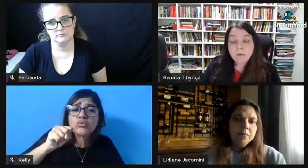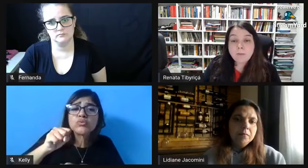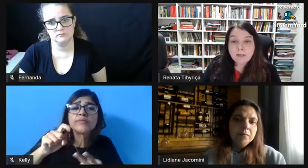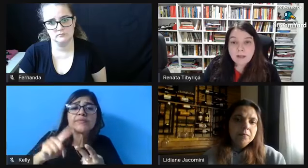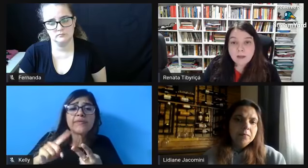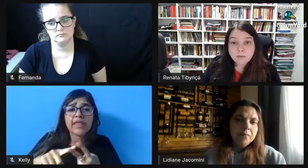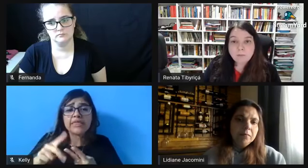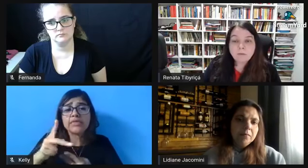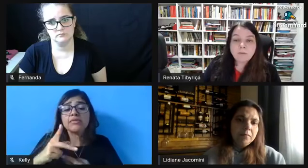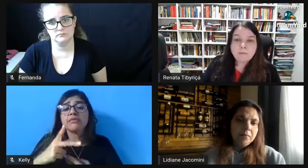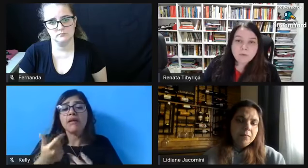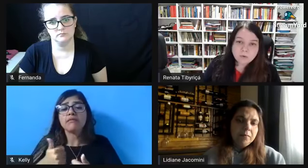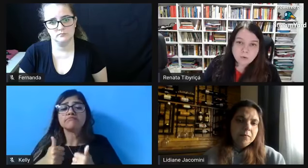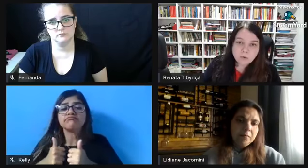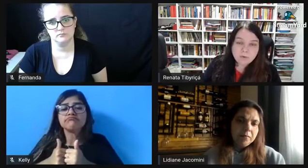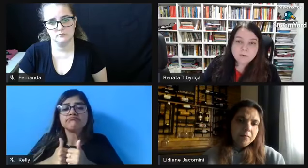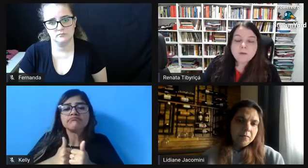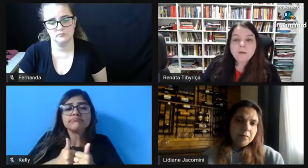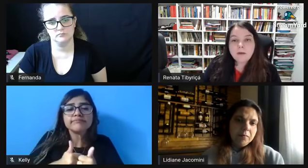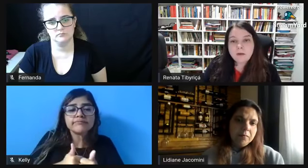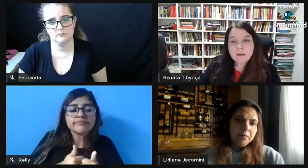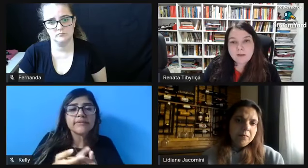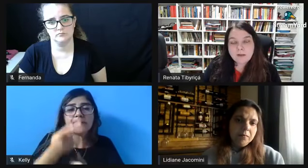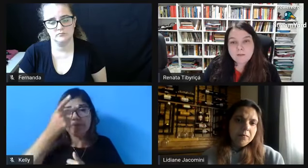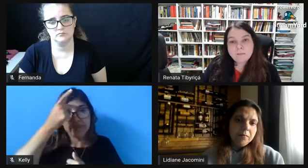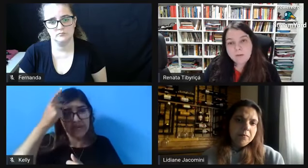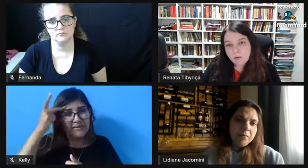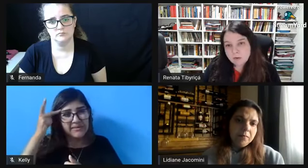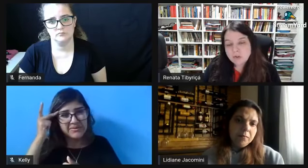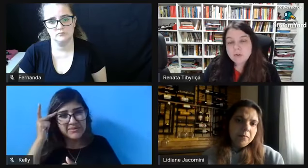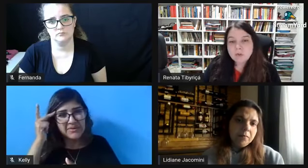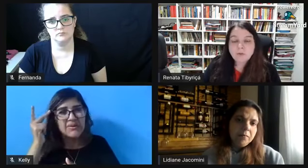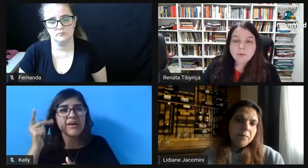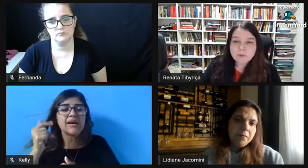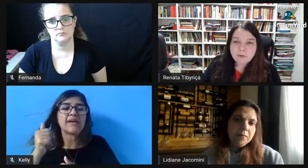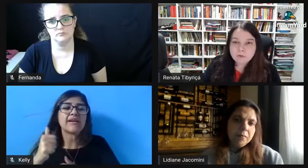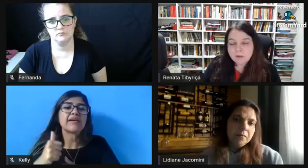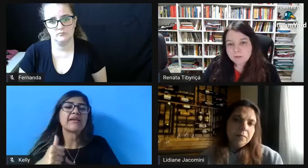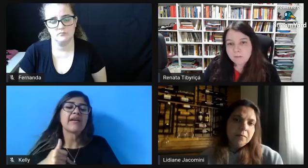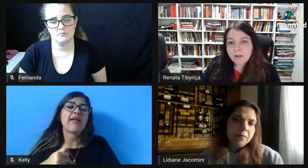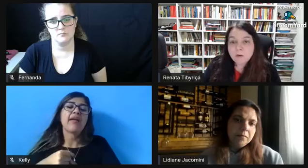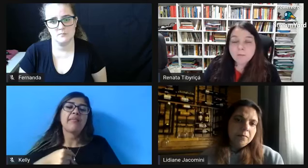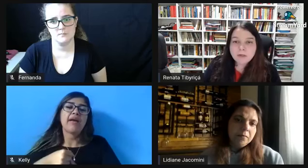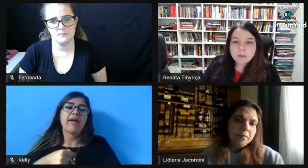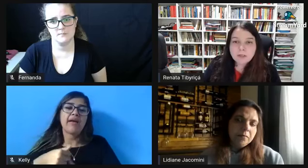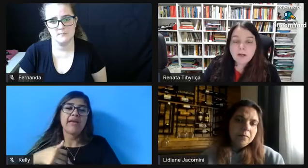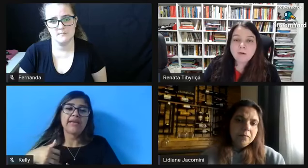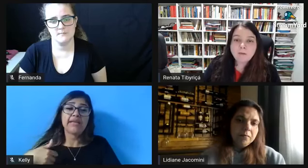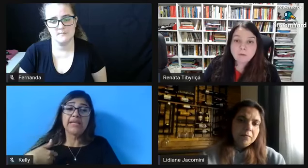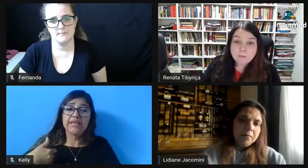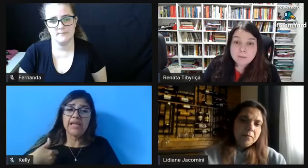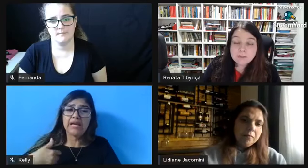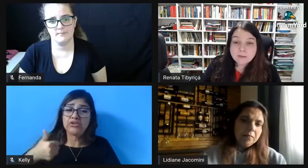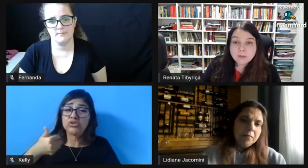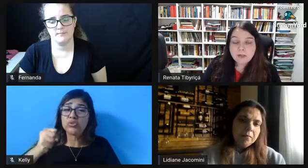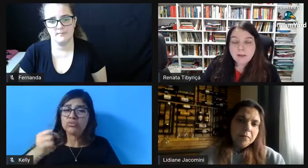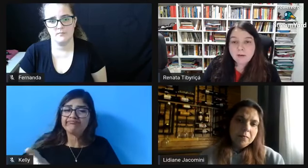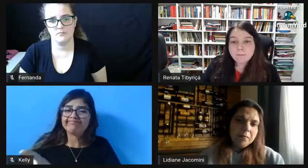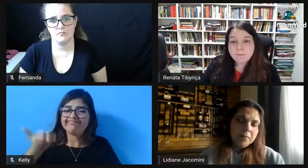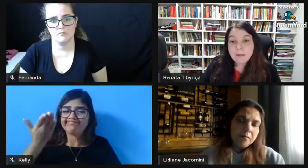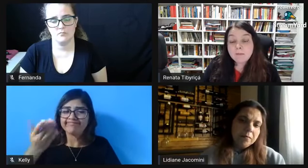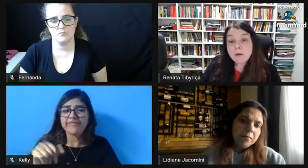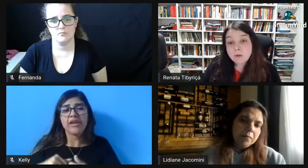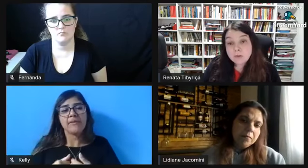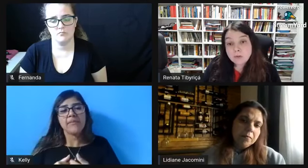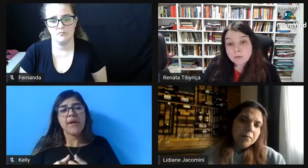ele é acompanhado por uma pessoa maior de 18 anos, né, pelo caso pai ou mãe em geral, ou representante